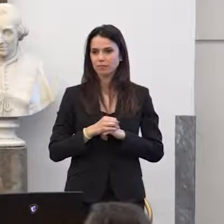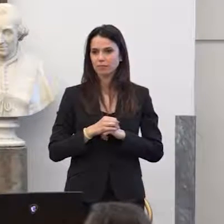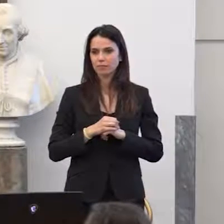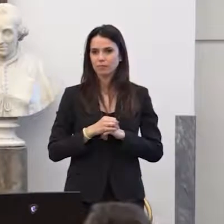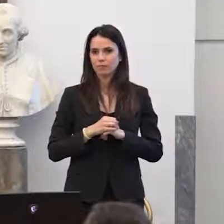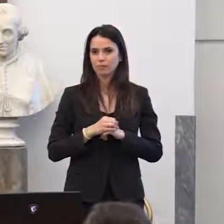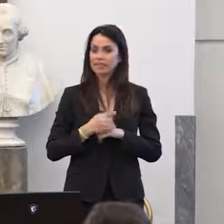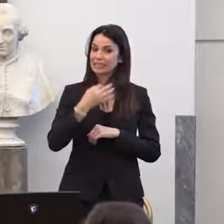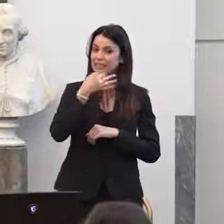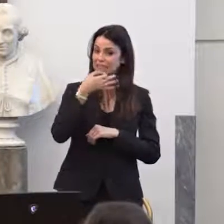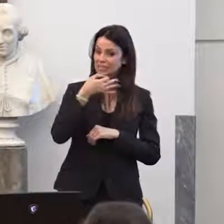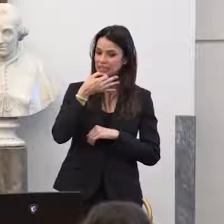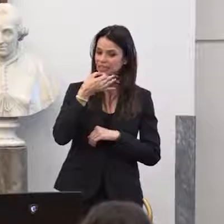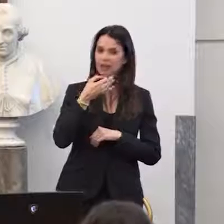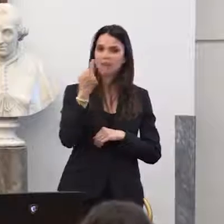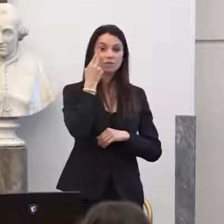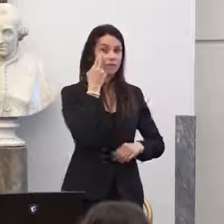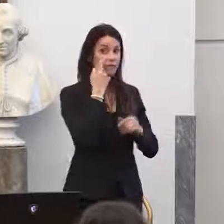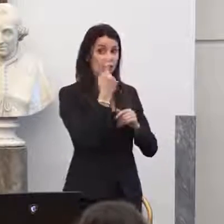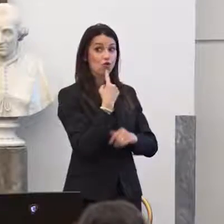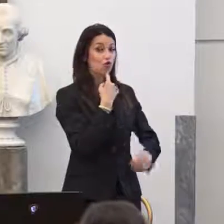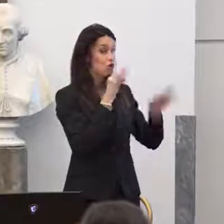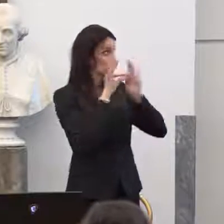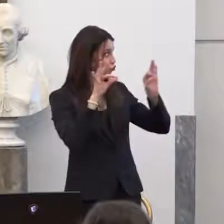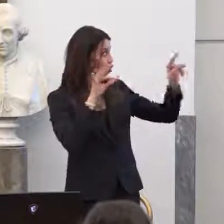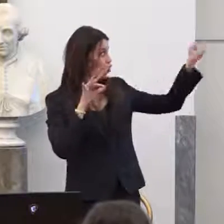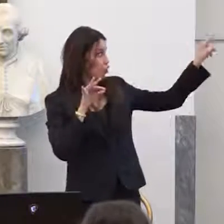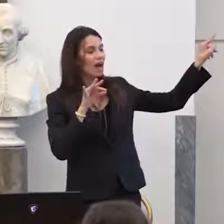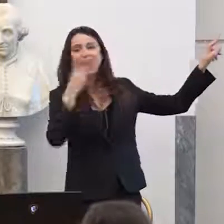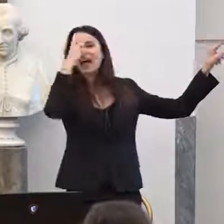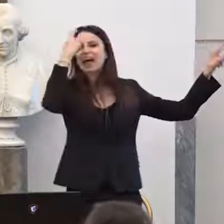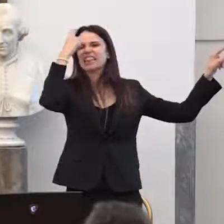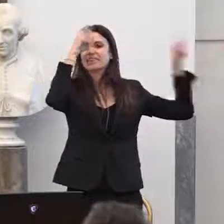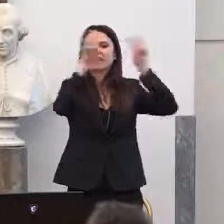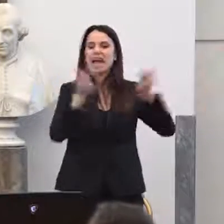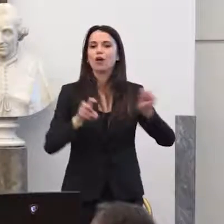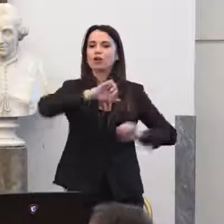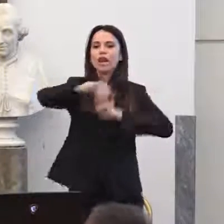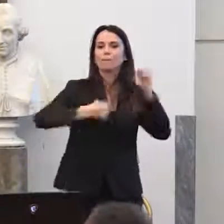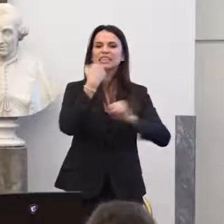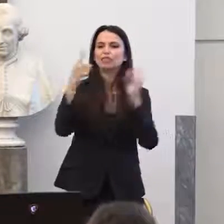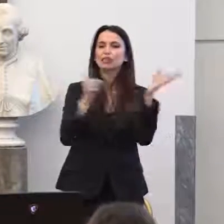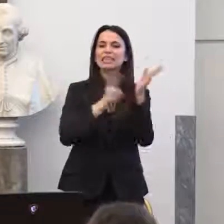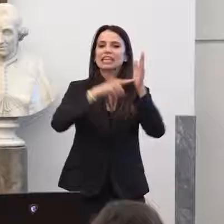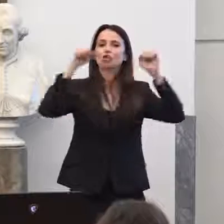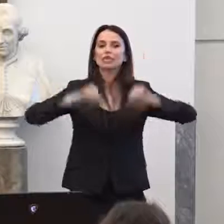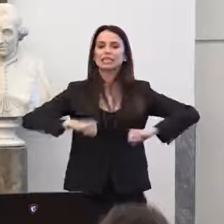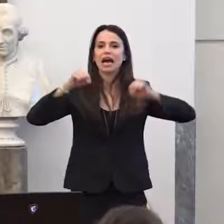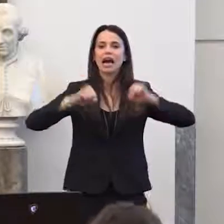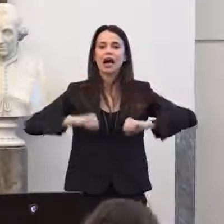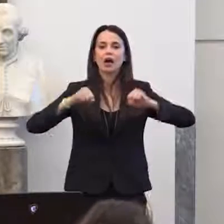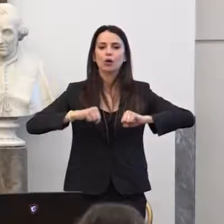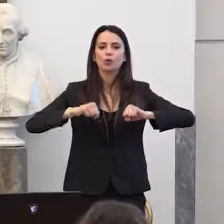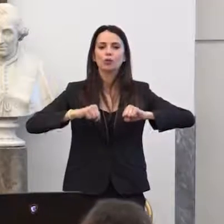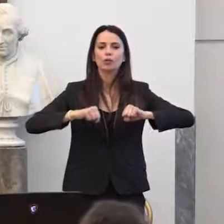che vi sono settori, la parte in rosso, come quello in esame, cioè la neuroriabilitazione, in cui il diritto alla salute non può che guidare la